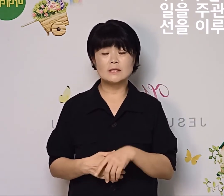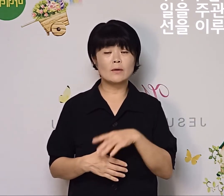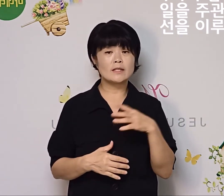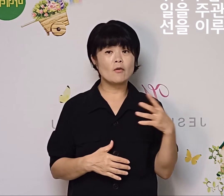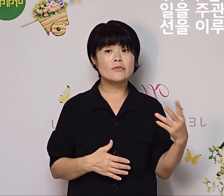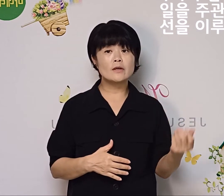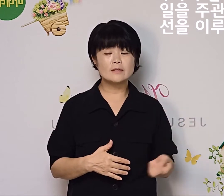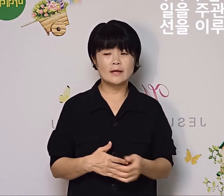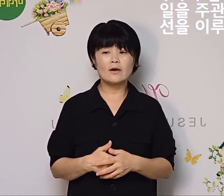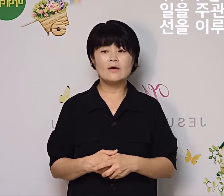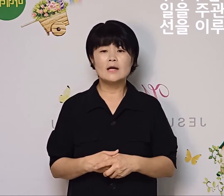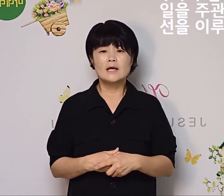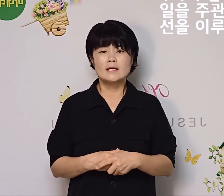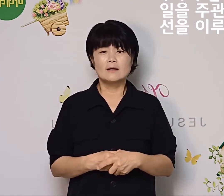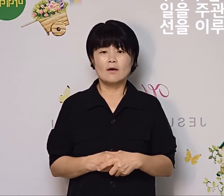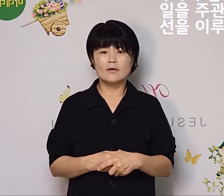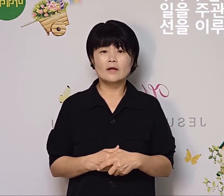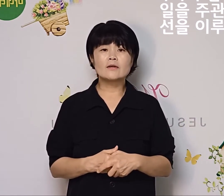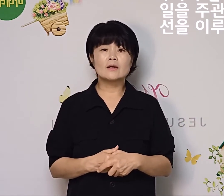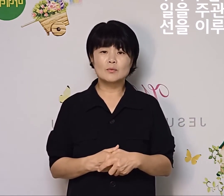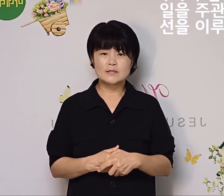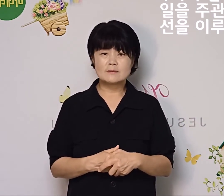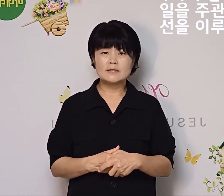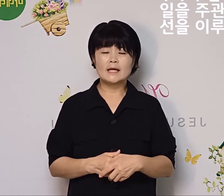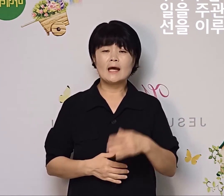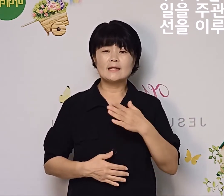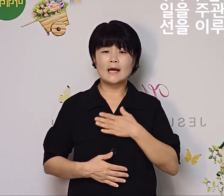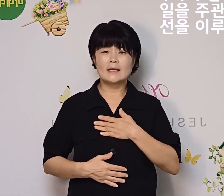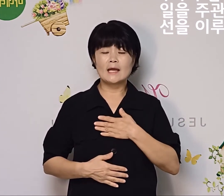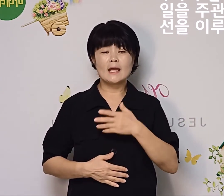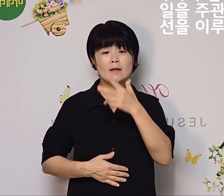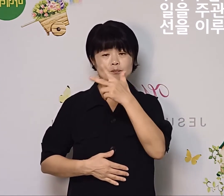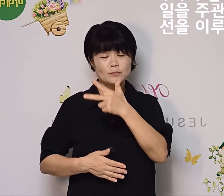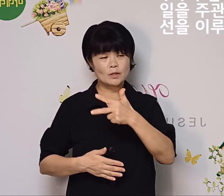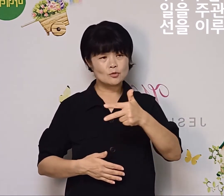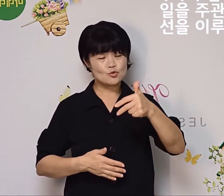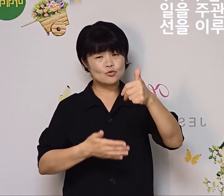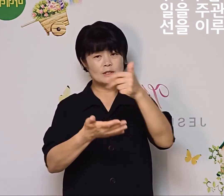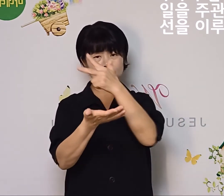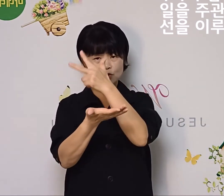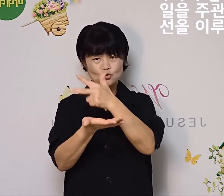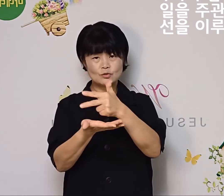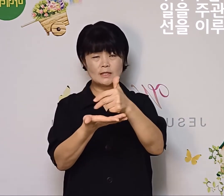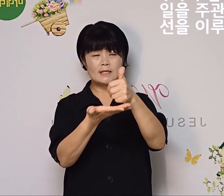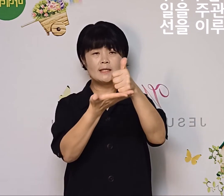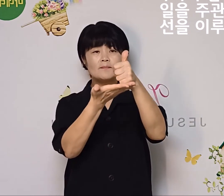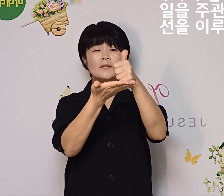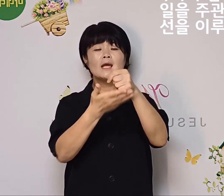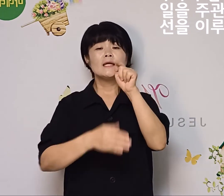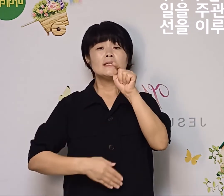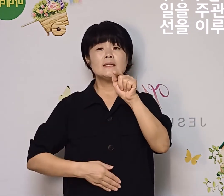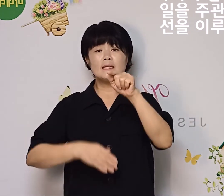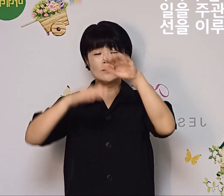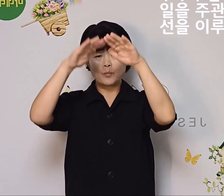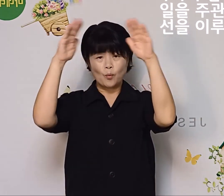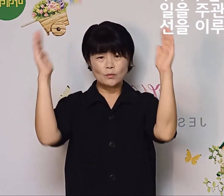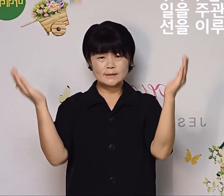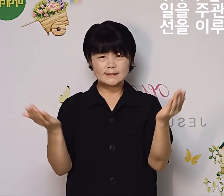그거랑 연결돼요. 연결해 보겠습니다. 나의 주님, 이